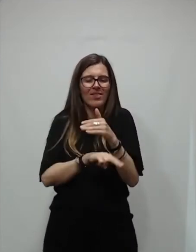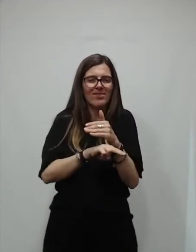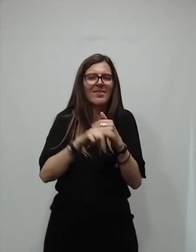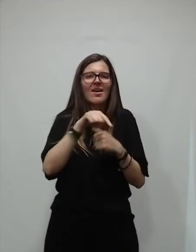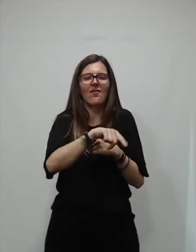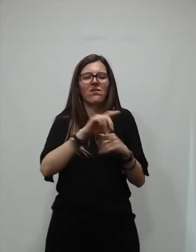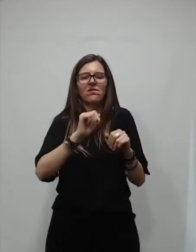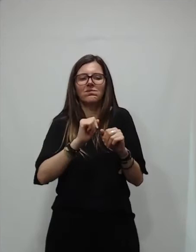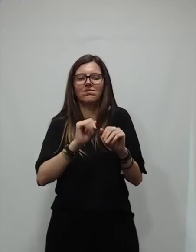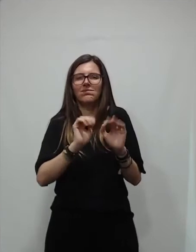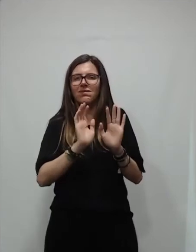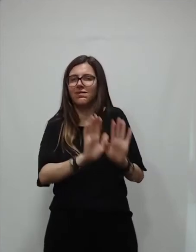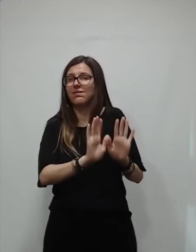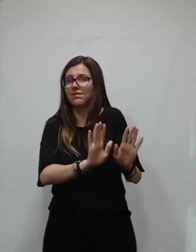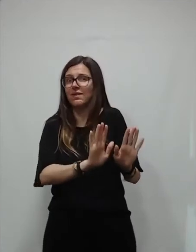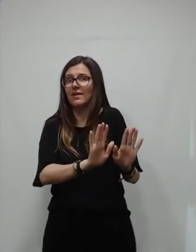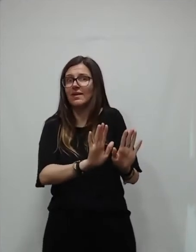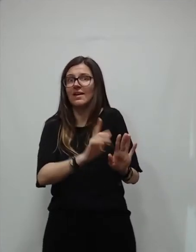resto de su vida.